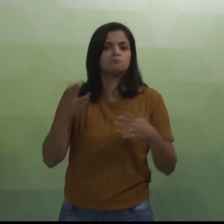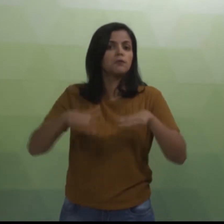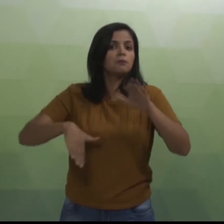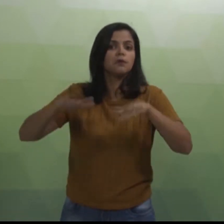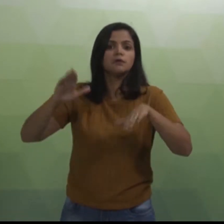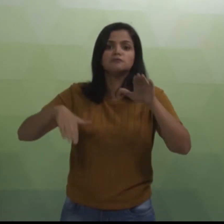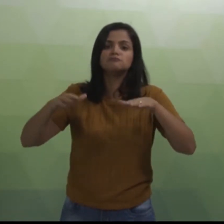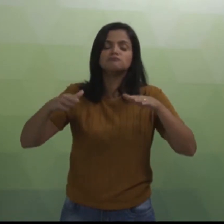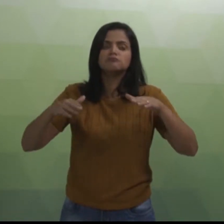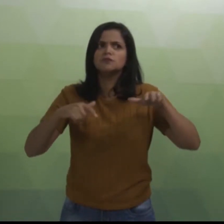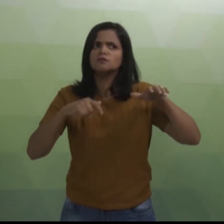Vai depender